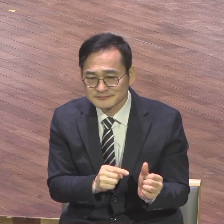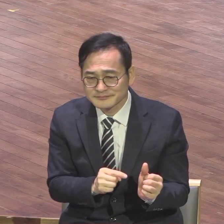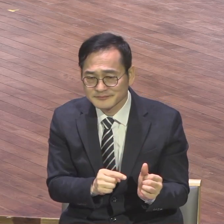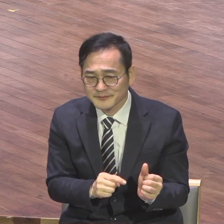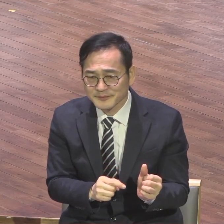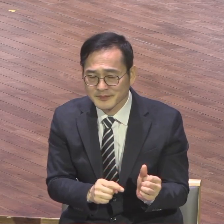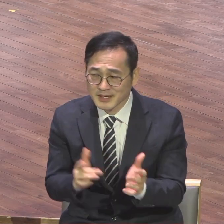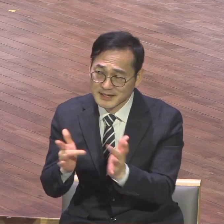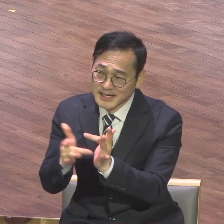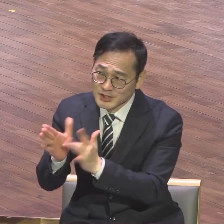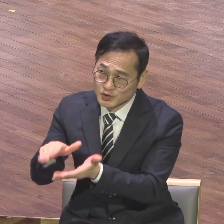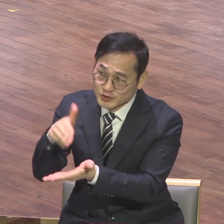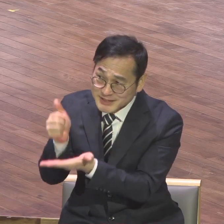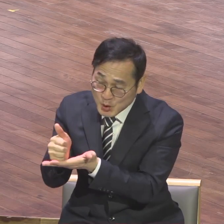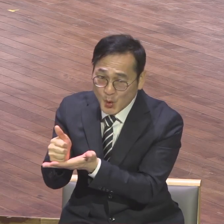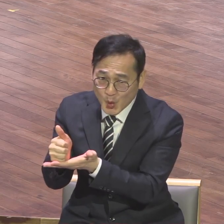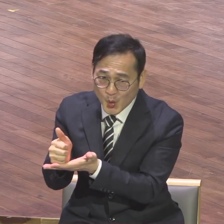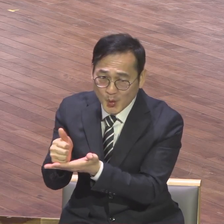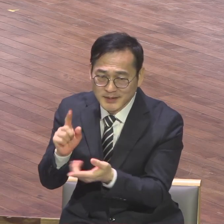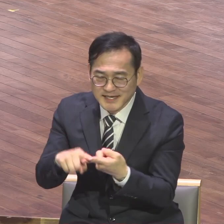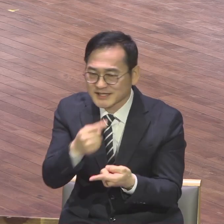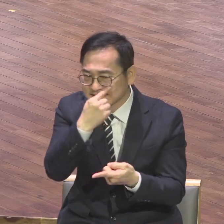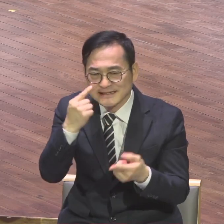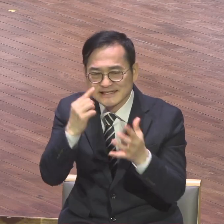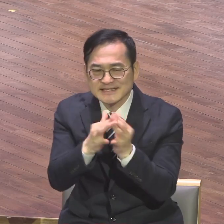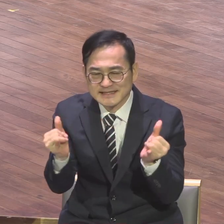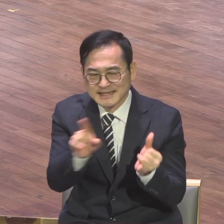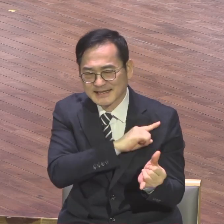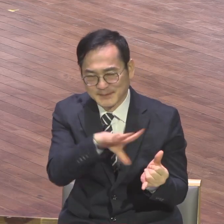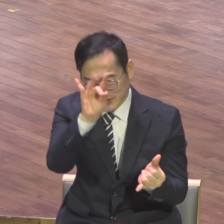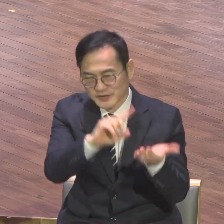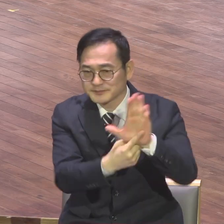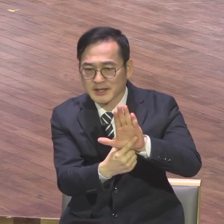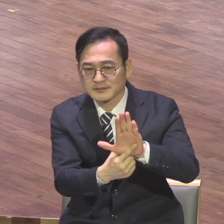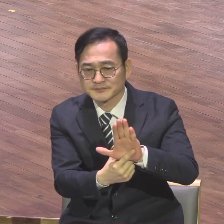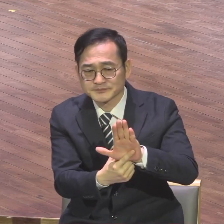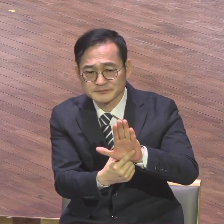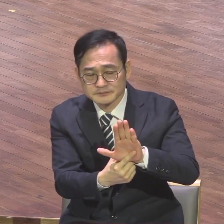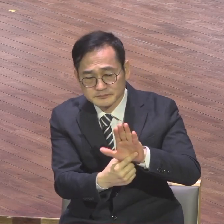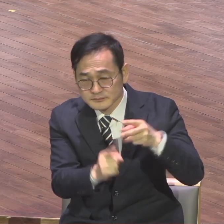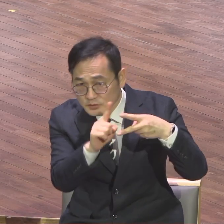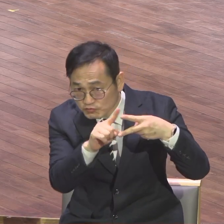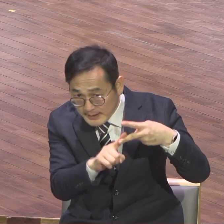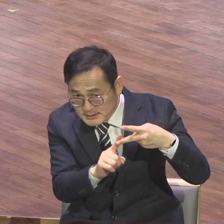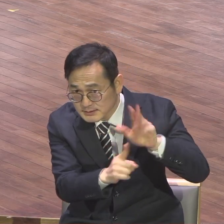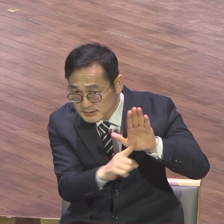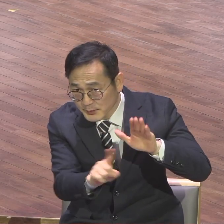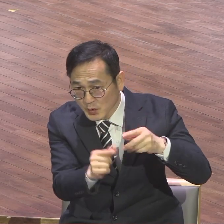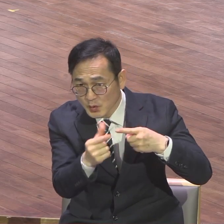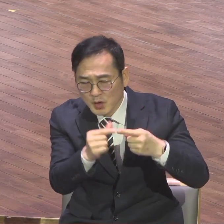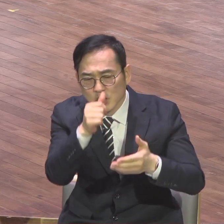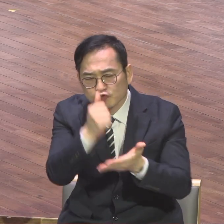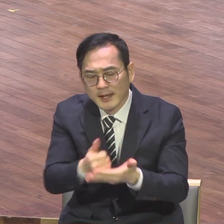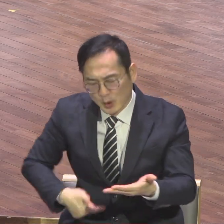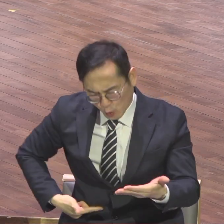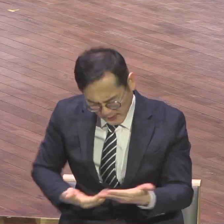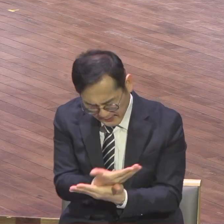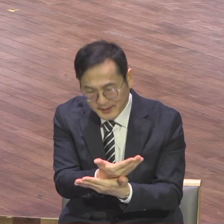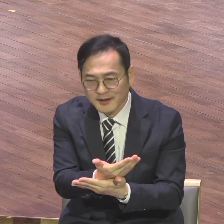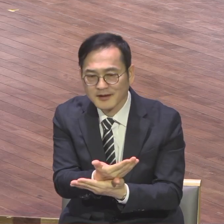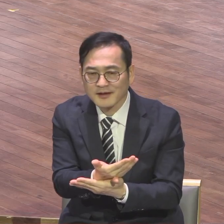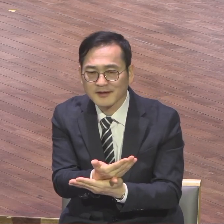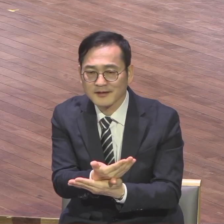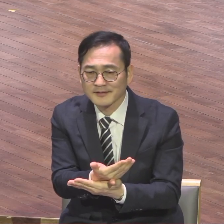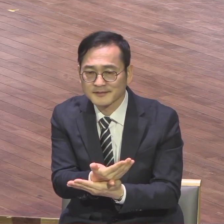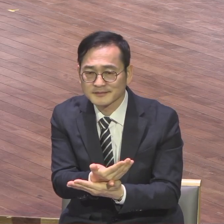예수 그리스도의 최초의 증인으로서 크게 두 가지를 선포합니다. 하나는 죄를 회개하라. 그래서 죄를